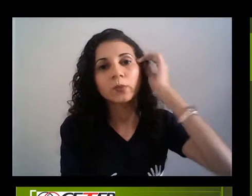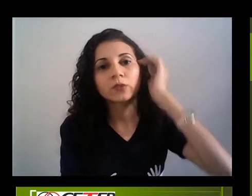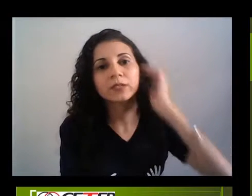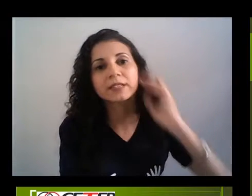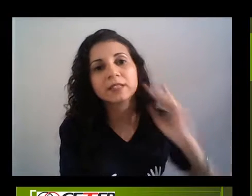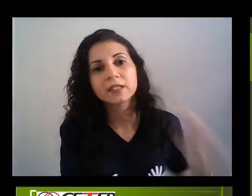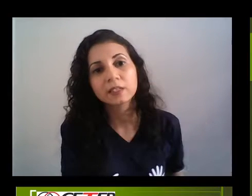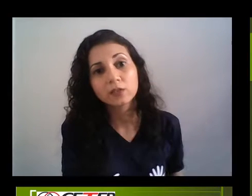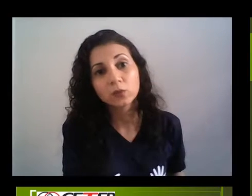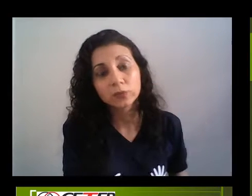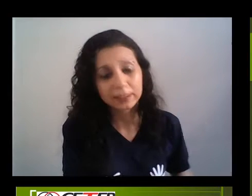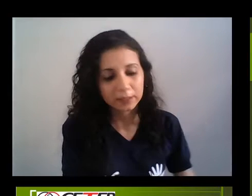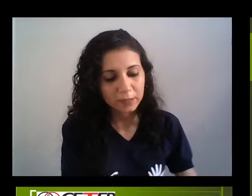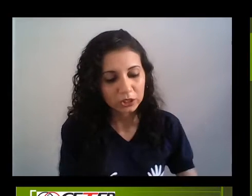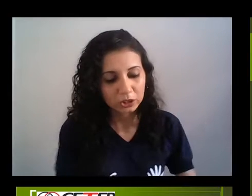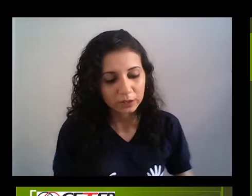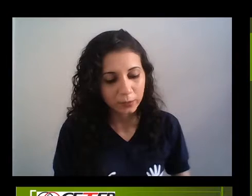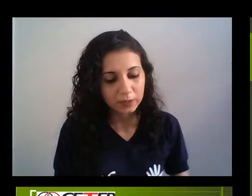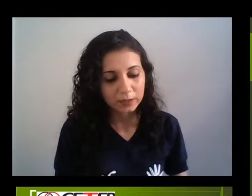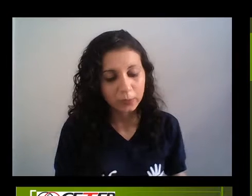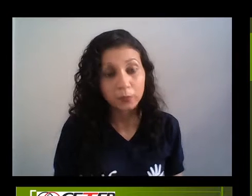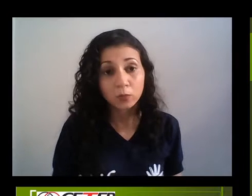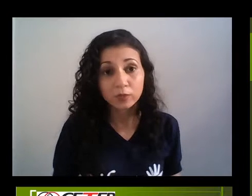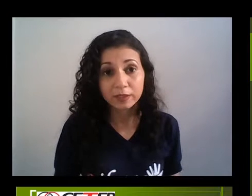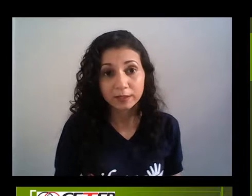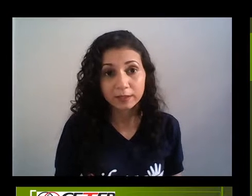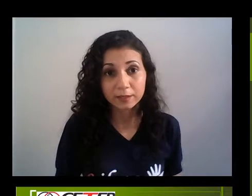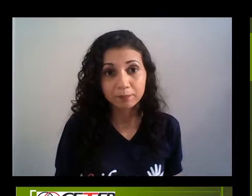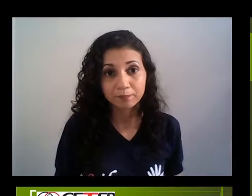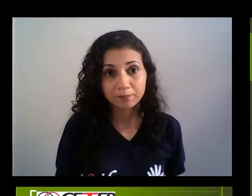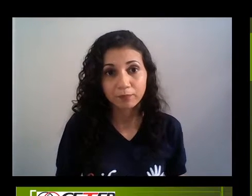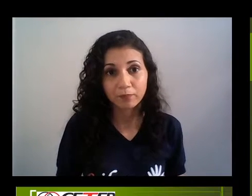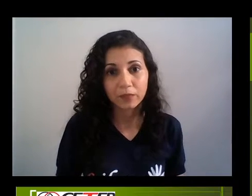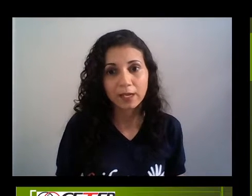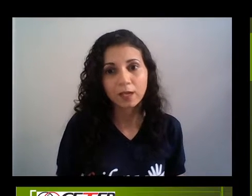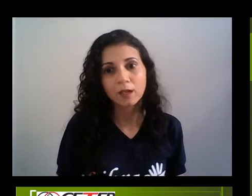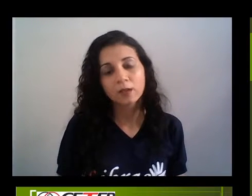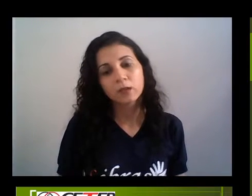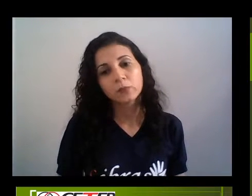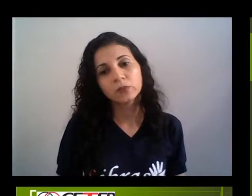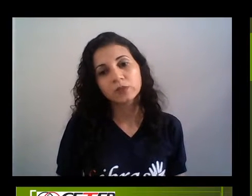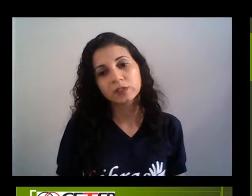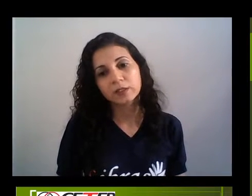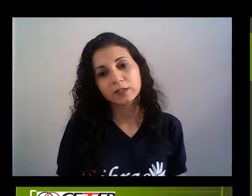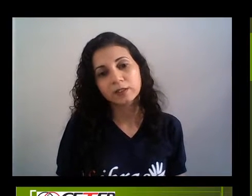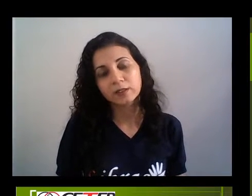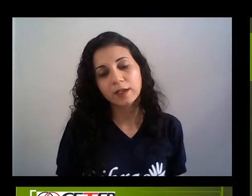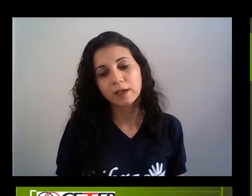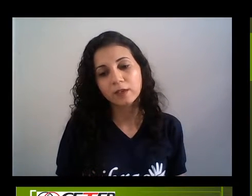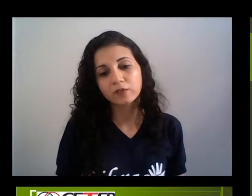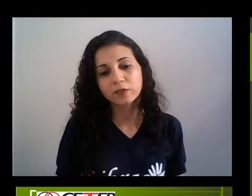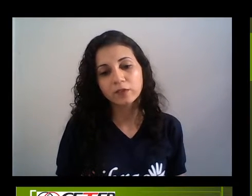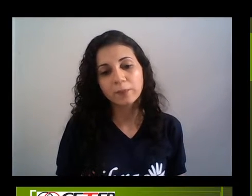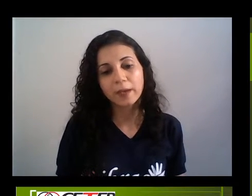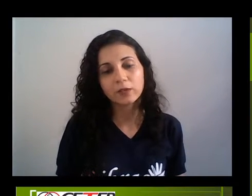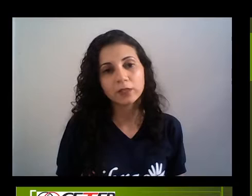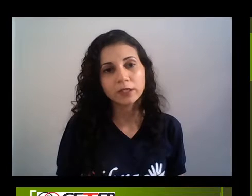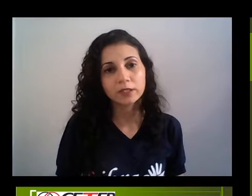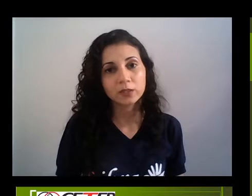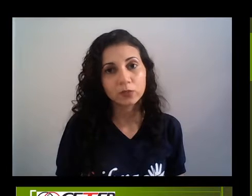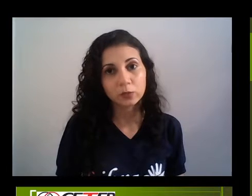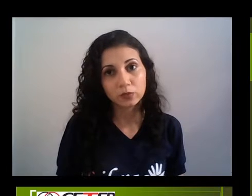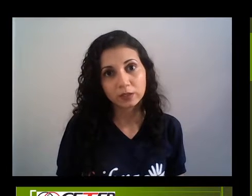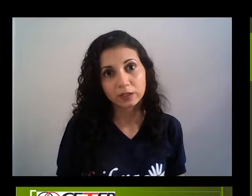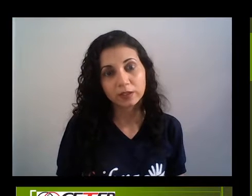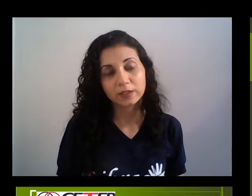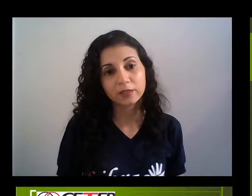No português sinalizado acontece bastante, por exemplo, em músicas, né? Músicas. Você pega uma letra